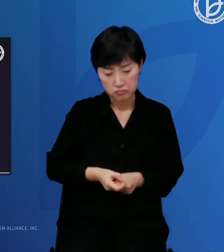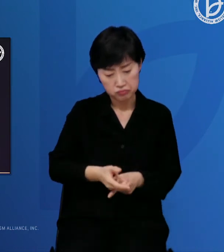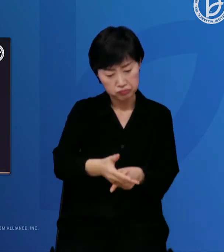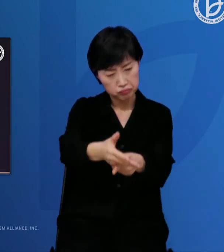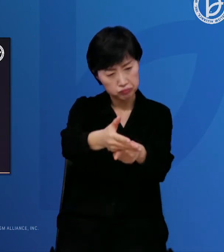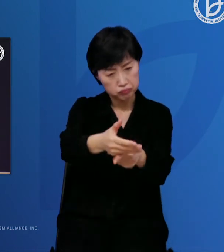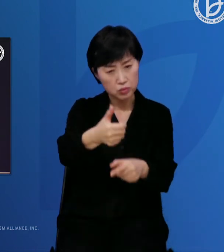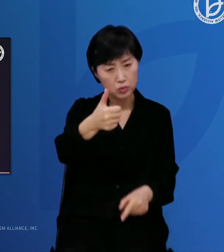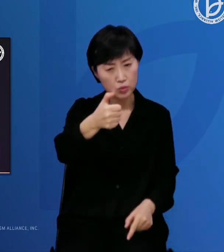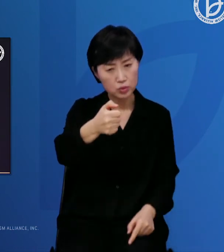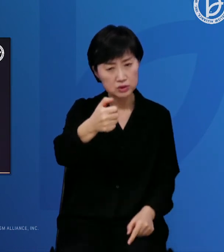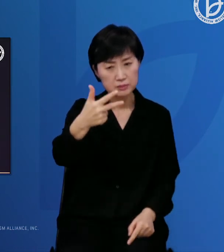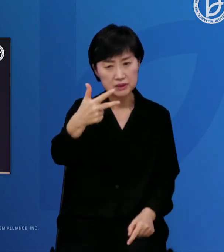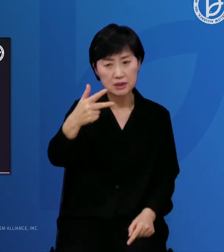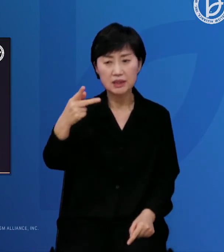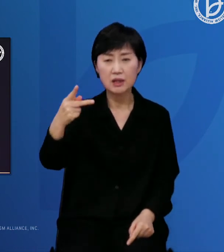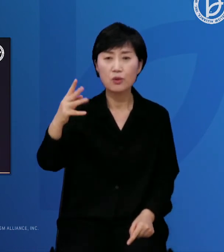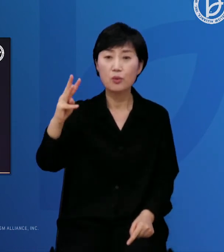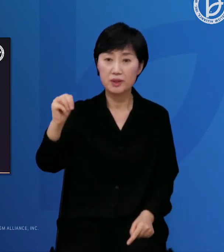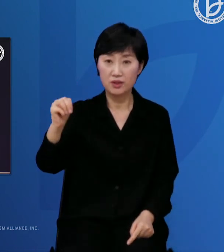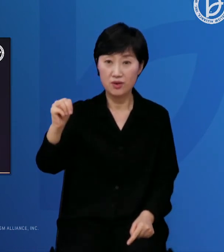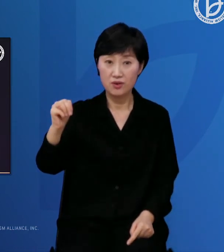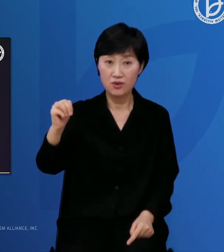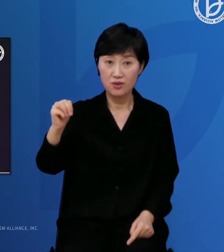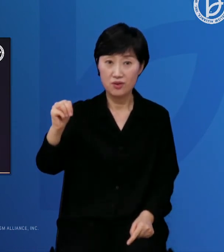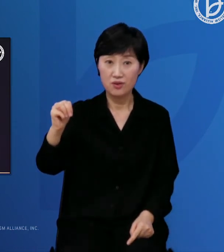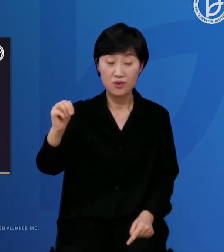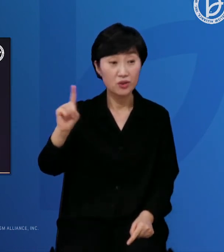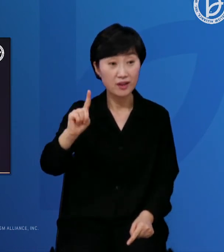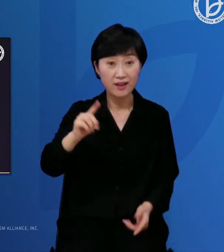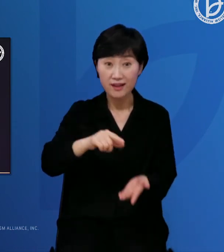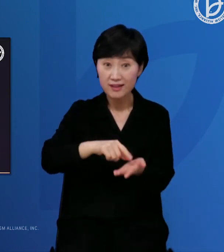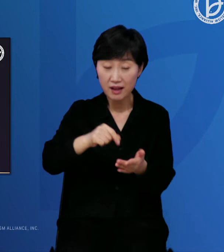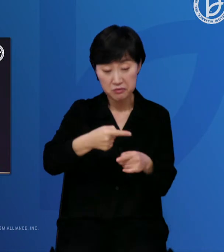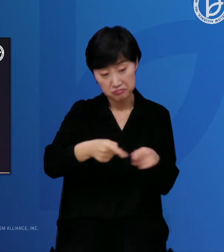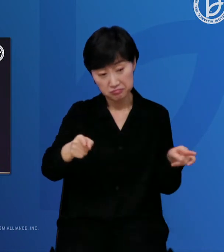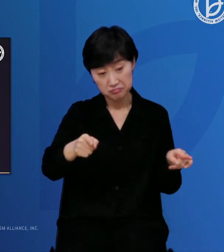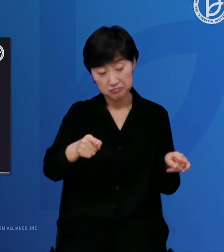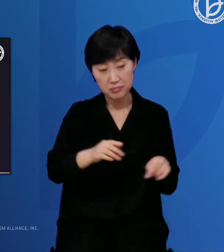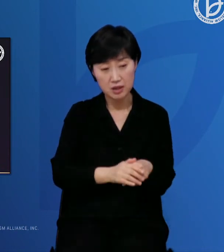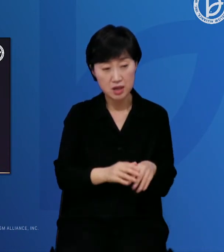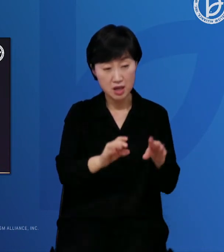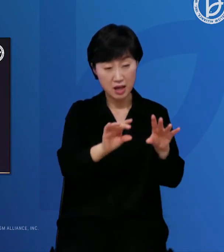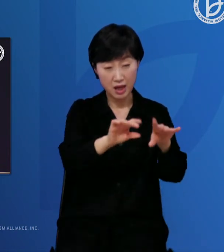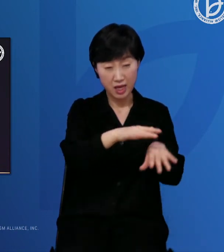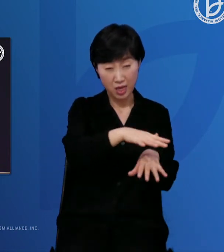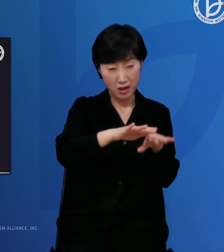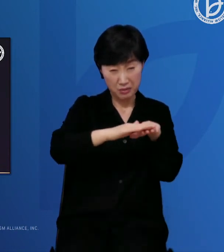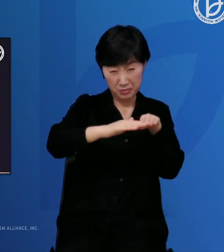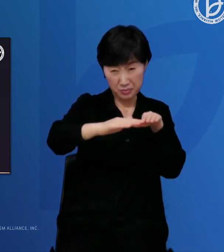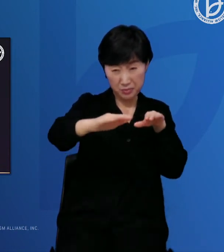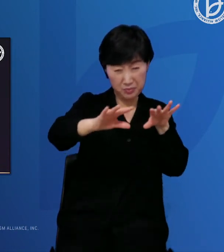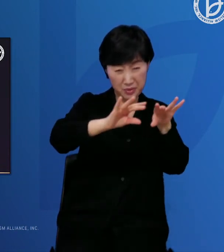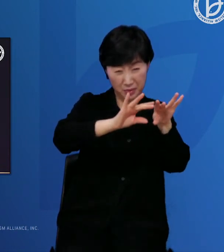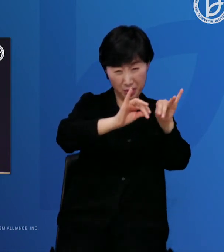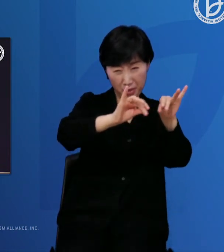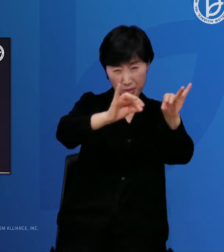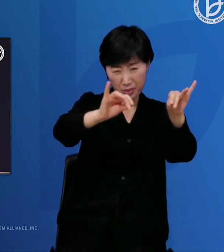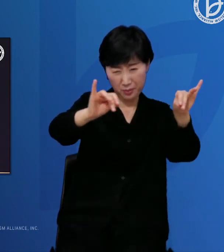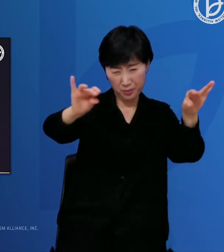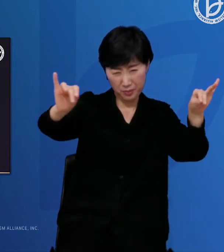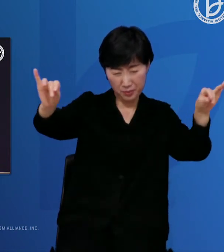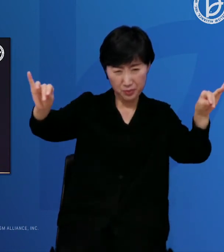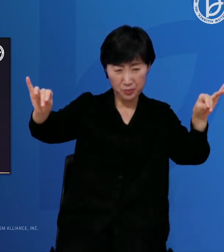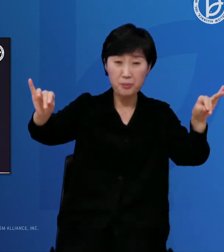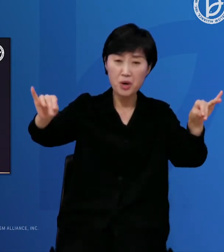that that wilderness was about 57 kilometers. 그럼 막그 모래와 막 이런 석향 이런